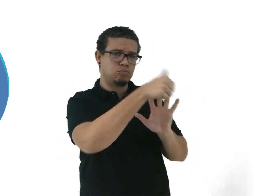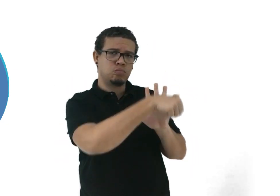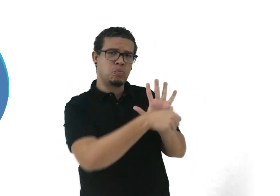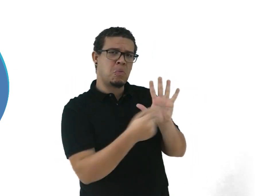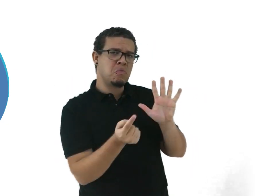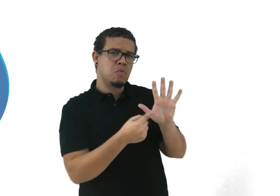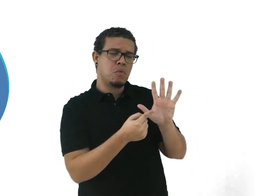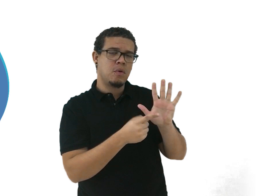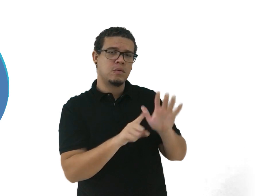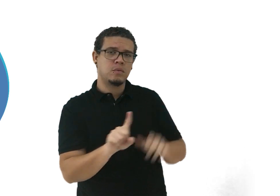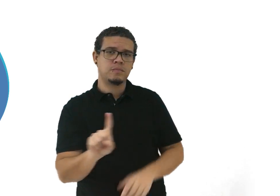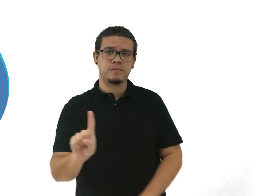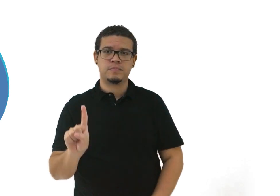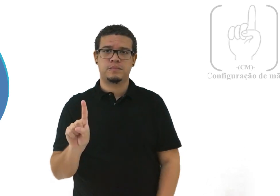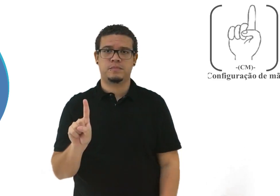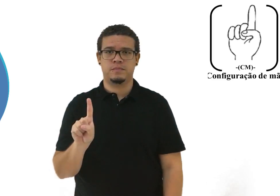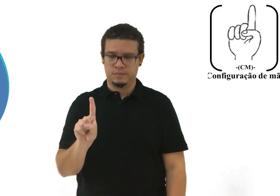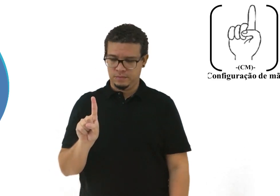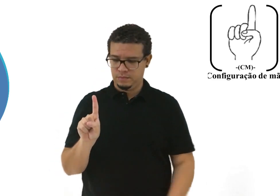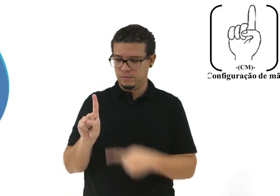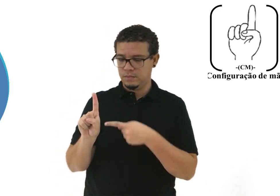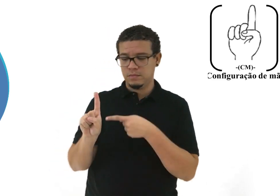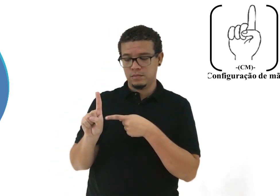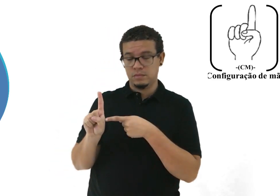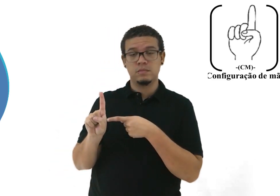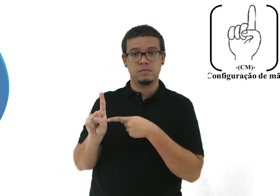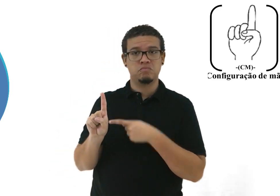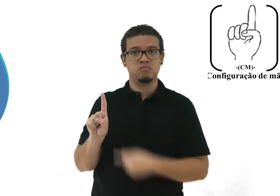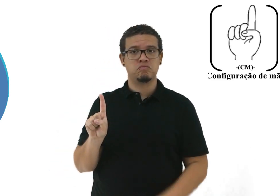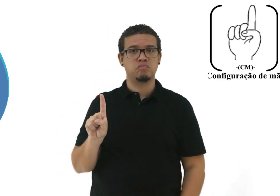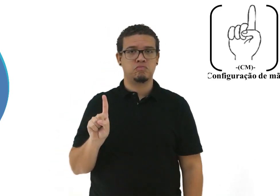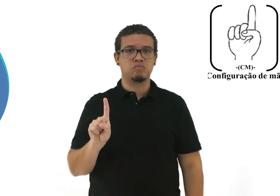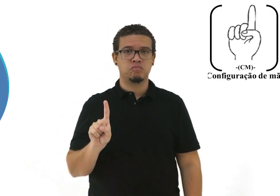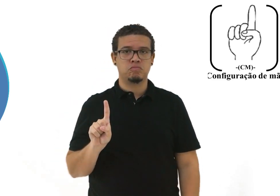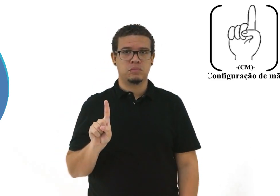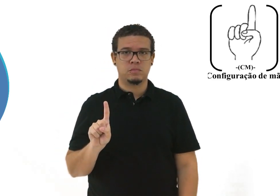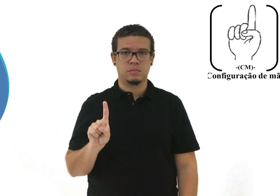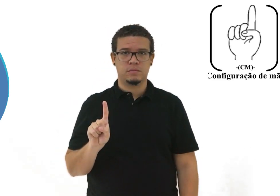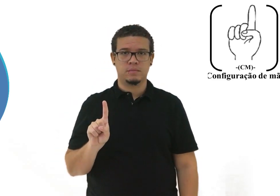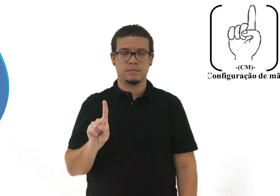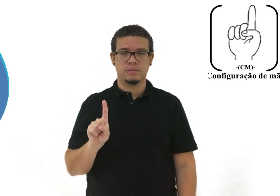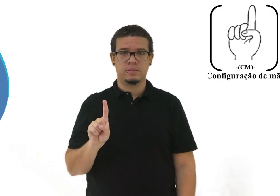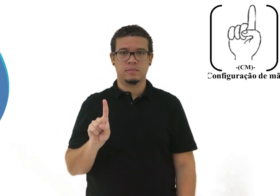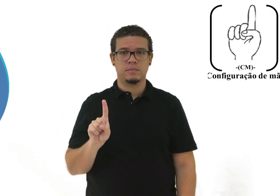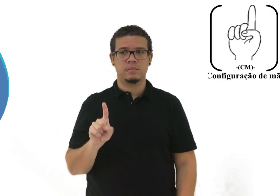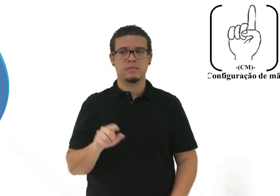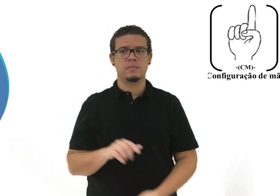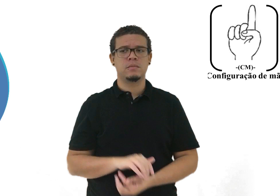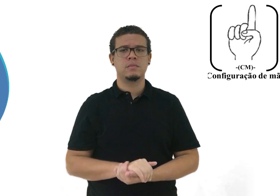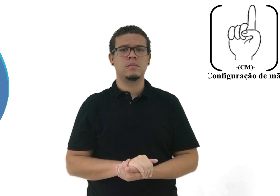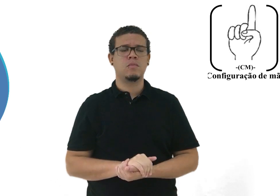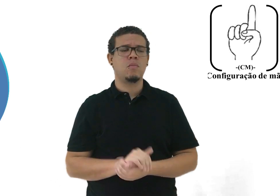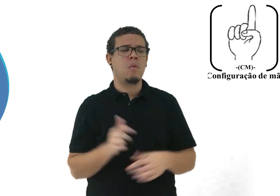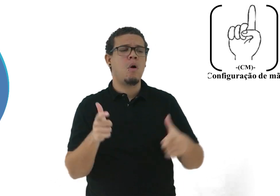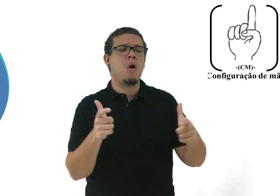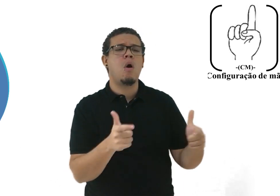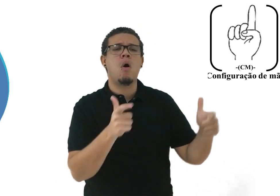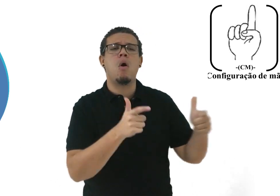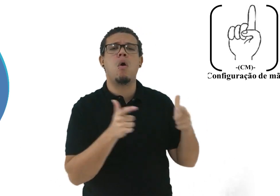Então vamos lá, configuração de mão vai ser esta. Esta é a configuração de mão que iremos utilizar.